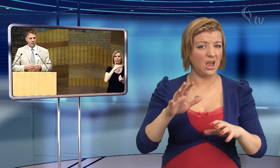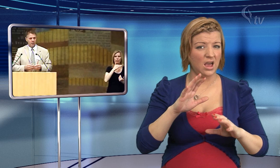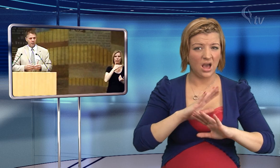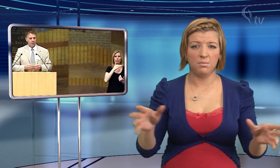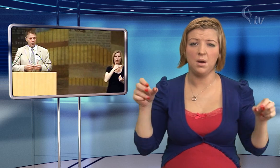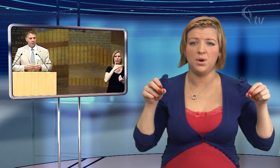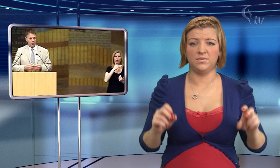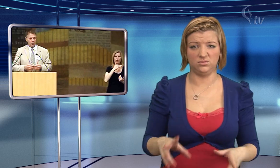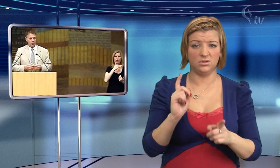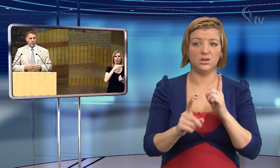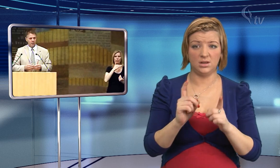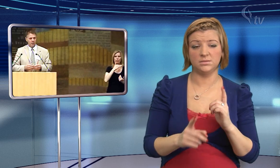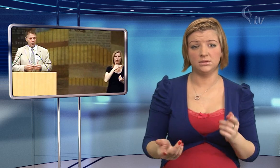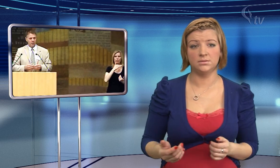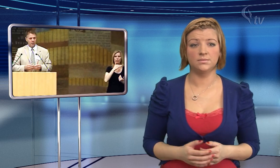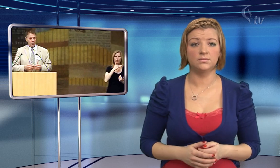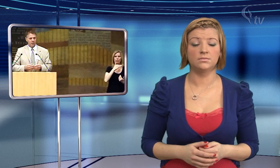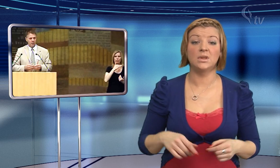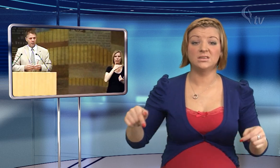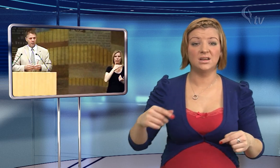tõlkimisest. Nendele küsimustele